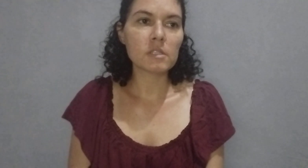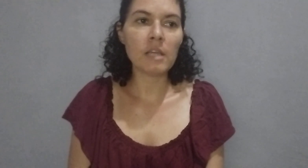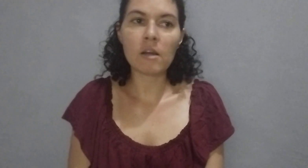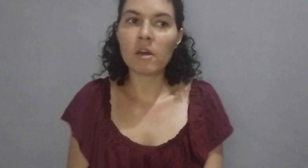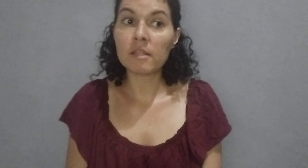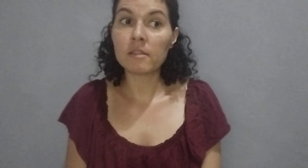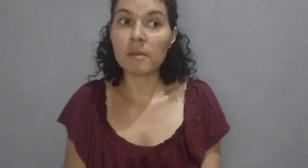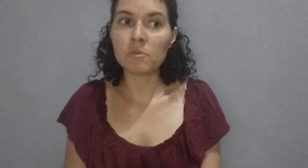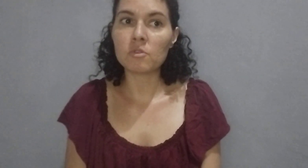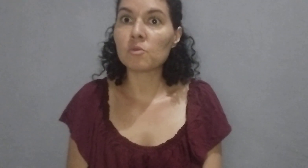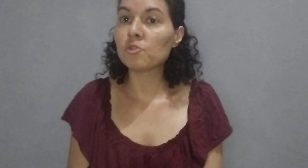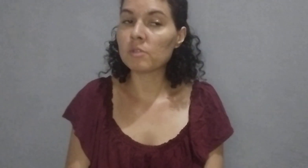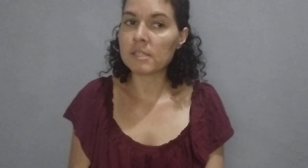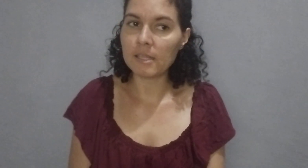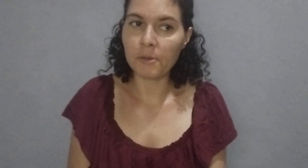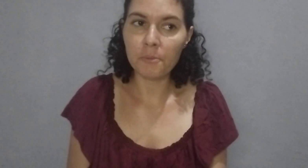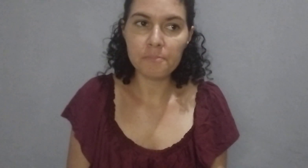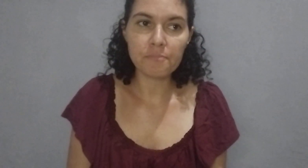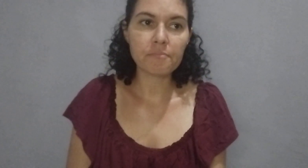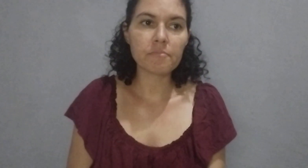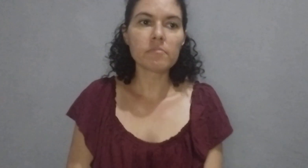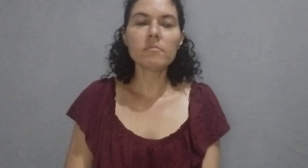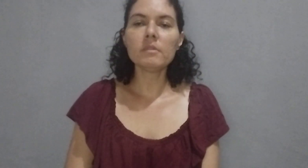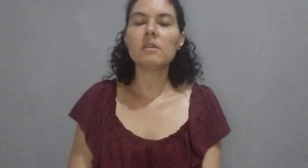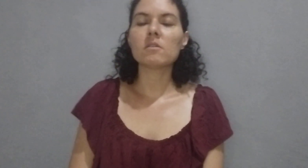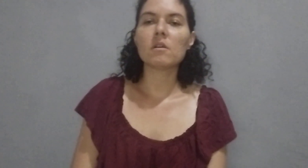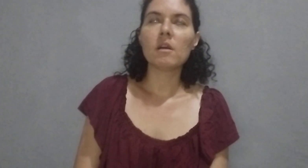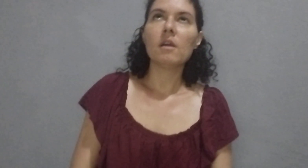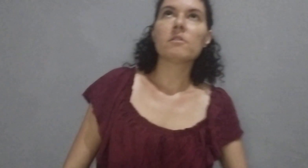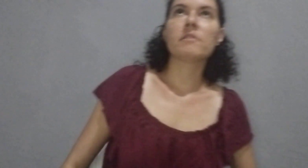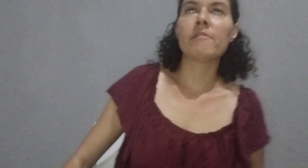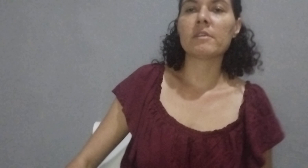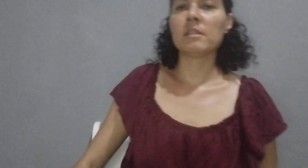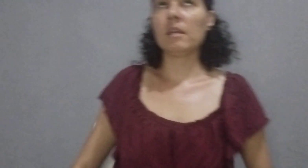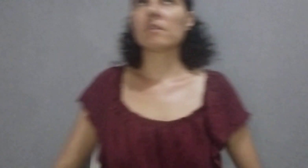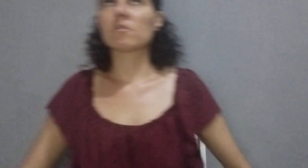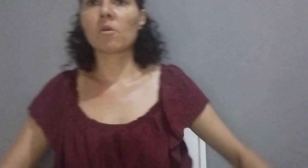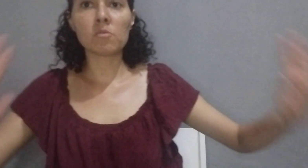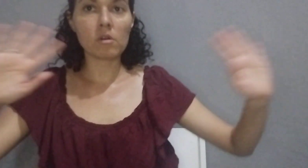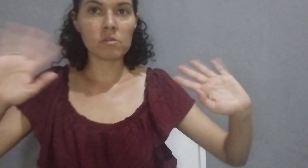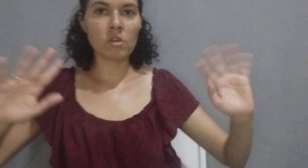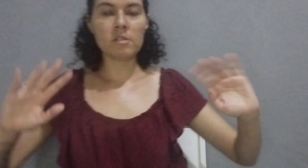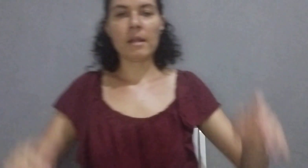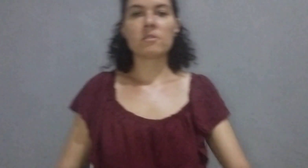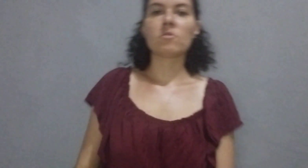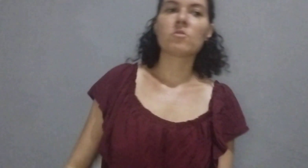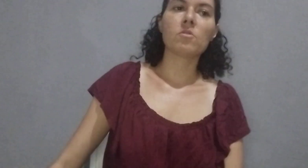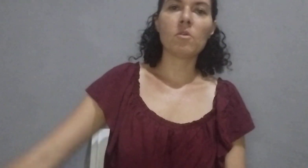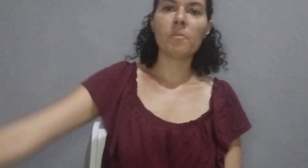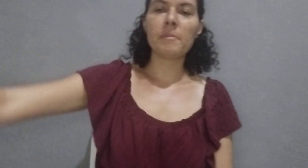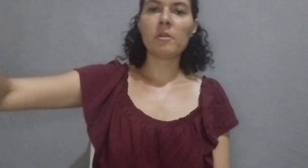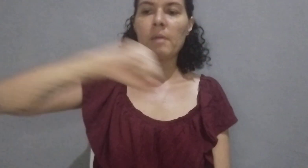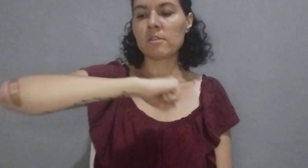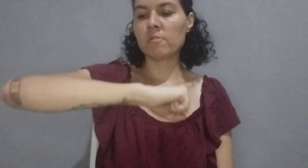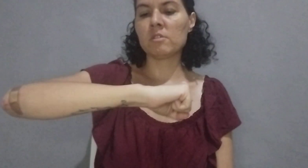E agora temos o Judas Tadeu. Você vai fazer com os dois braços. O primeiro braço você